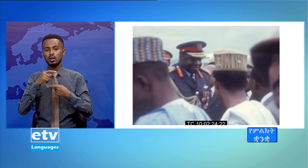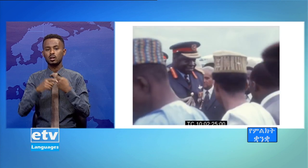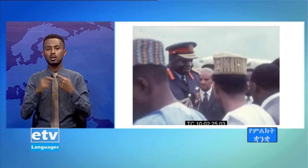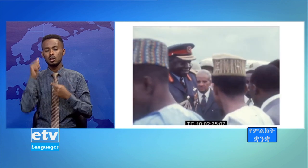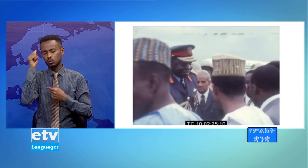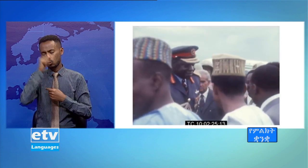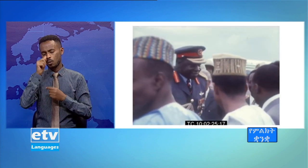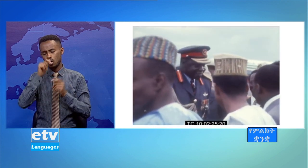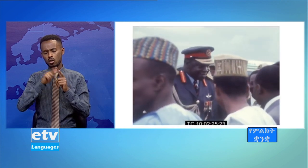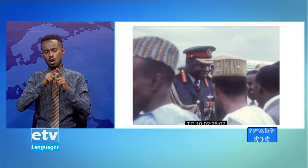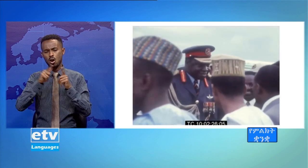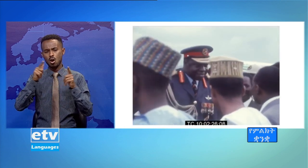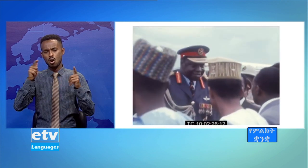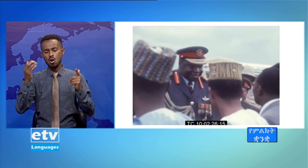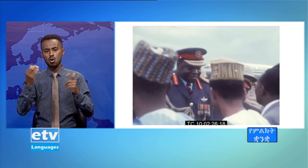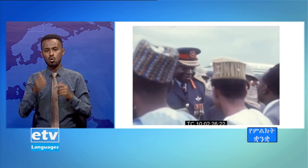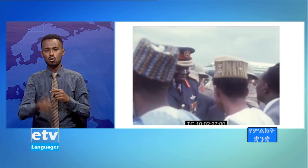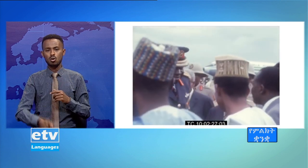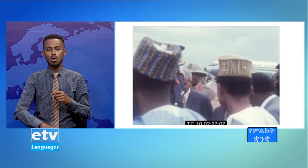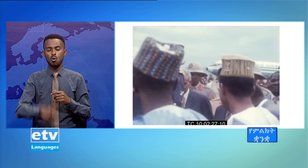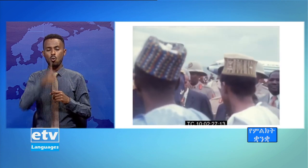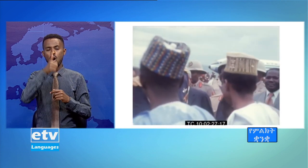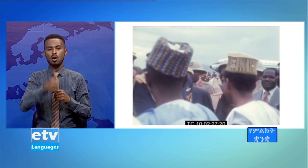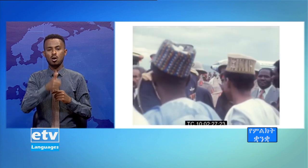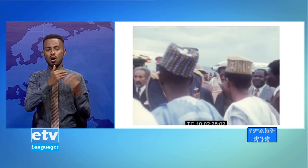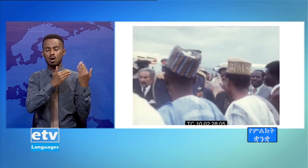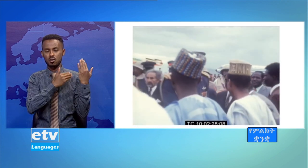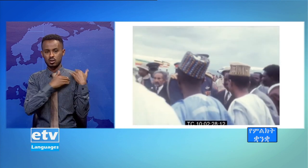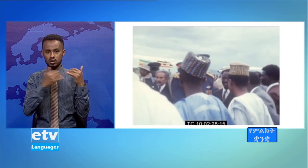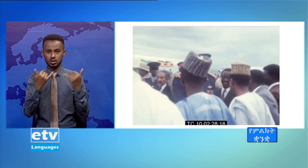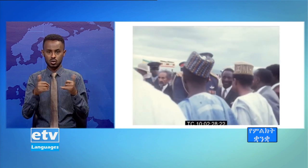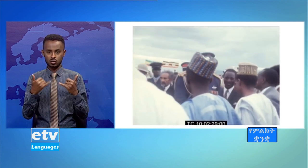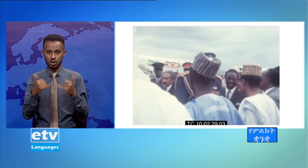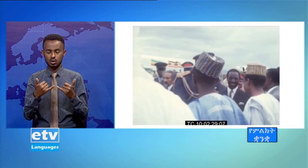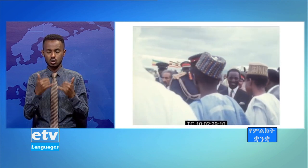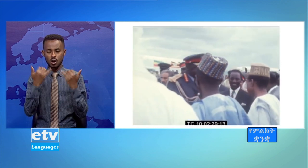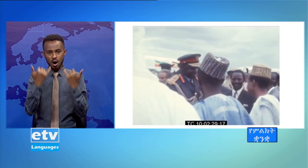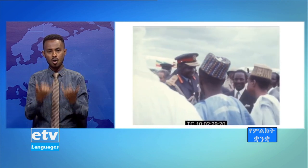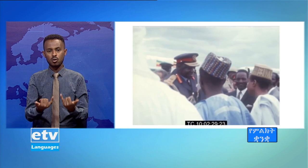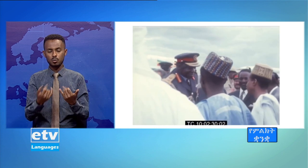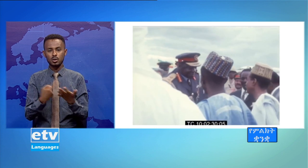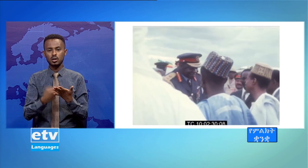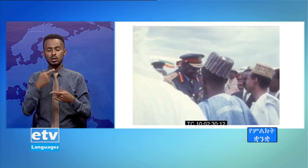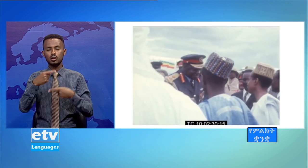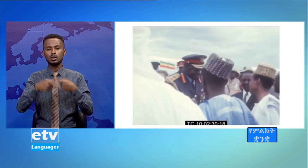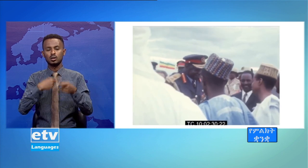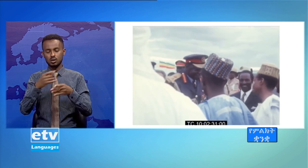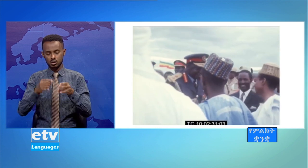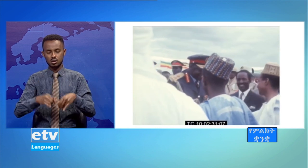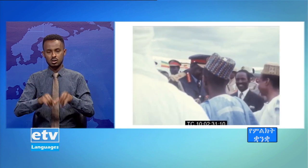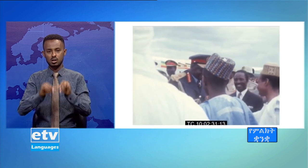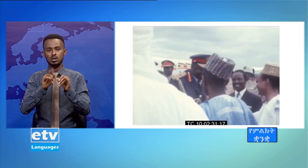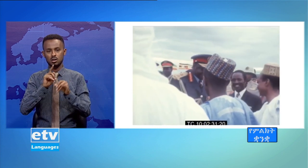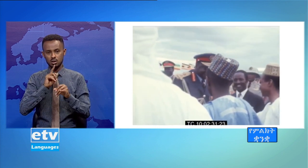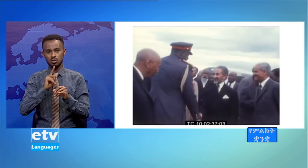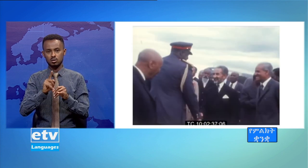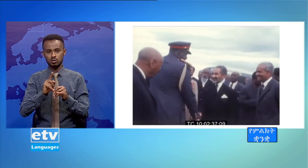ኢትዮጵያ ትልቁንና ግንባር ቀደሙን ሚና ተጫውታለች። አሁንም ይህ ሂደት እንደቀጠለ